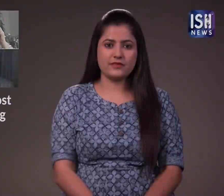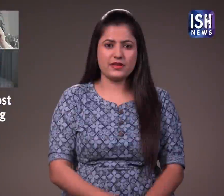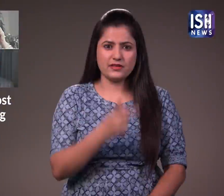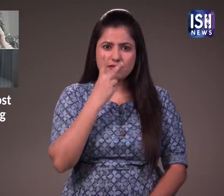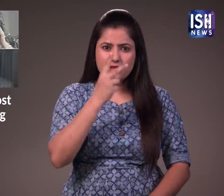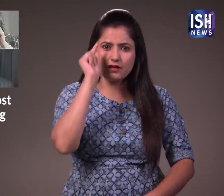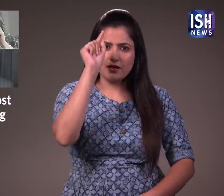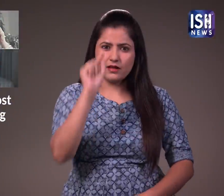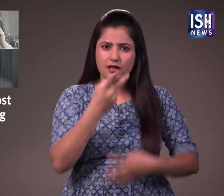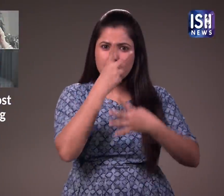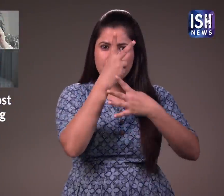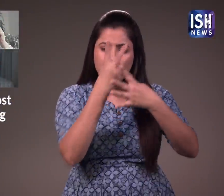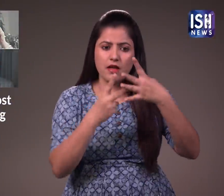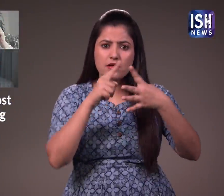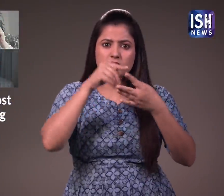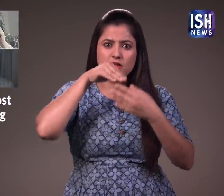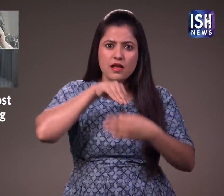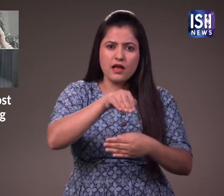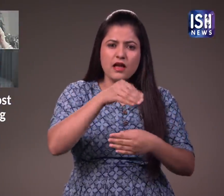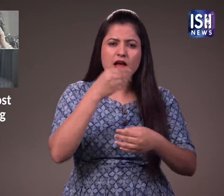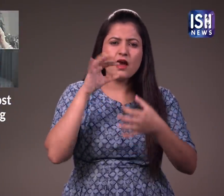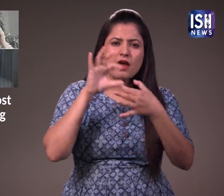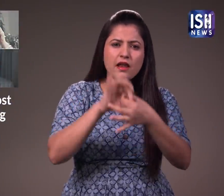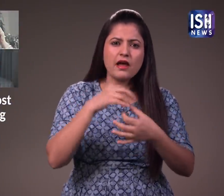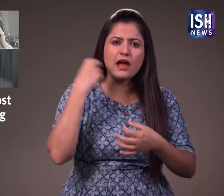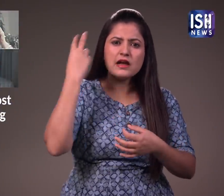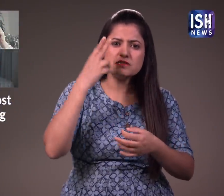ये थे कई तरीके जिससे हस्तियों ने अपने बच्चों को खोया